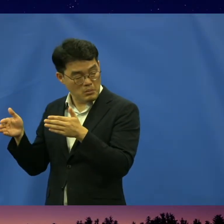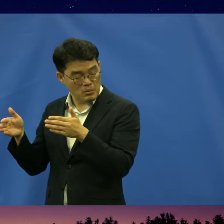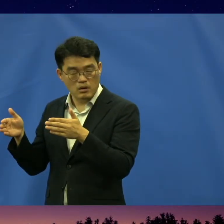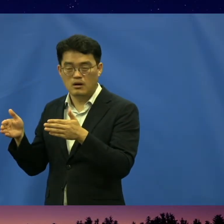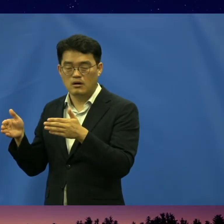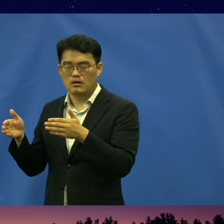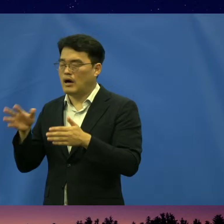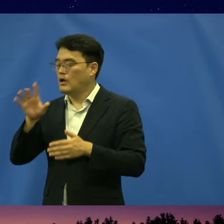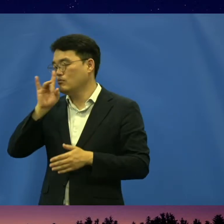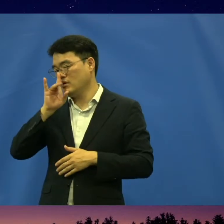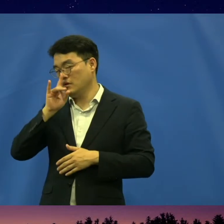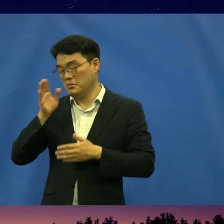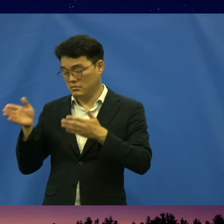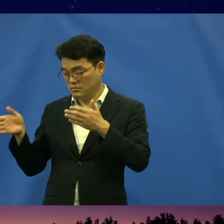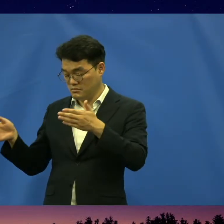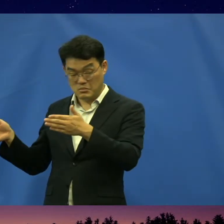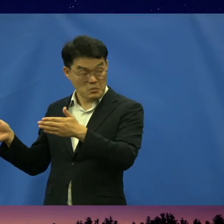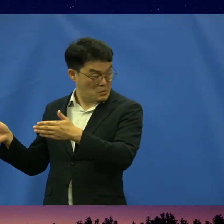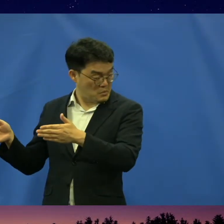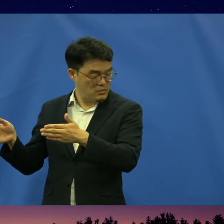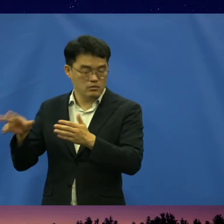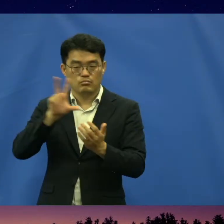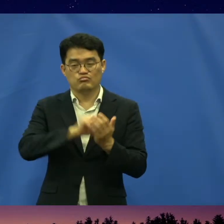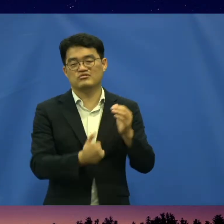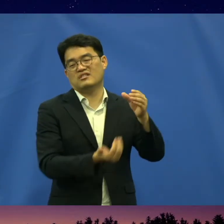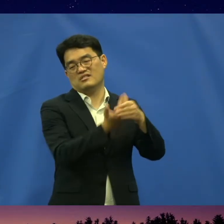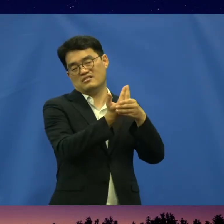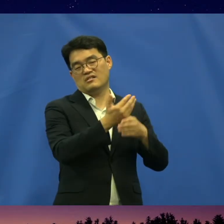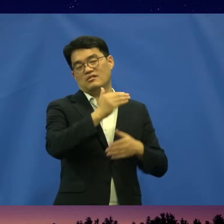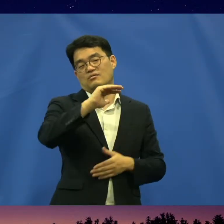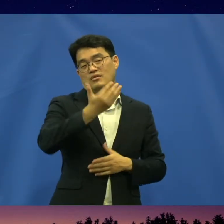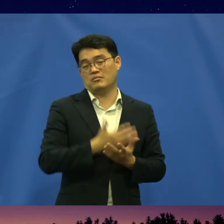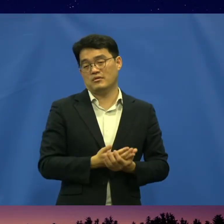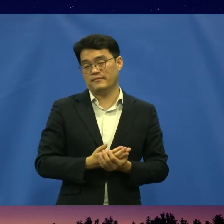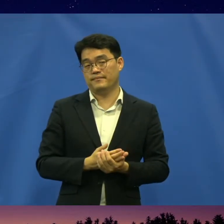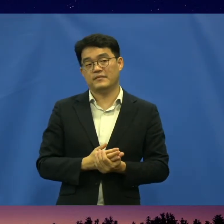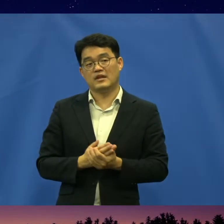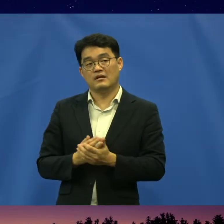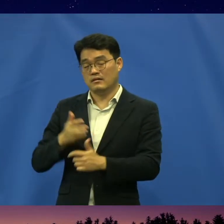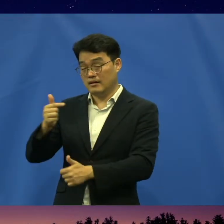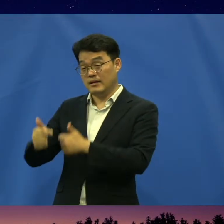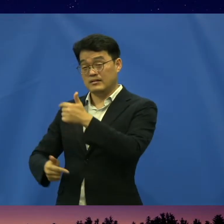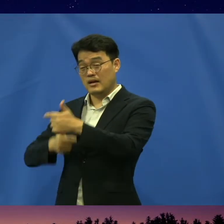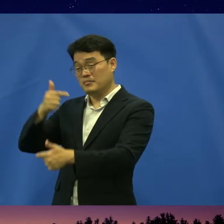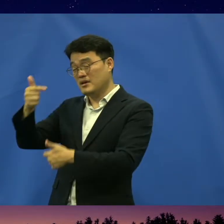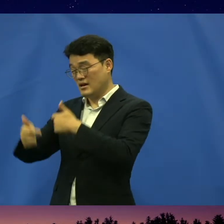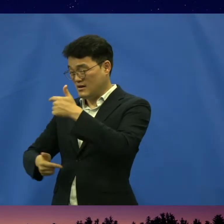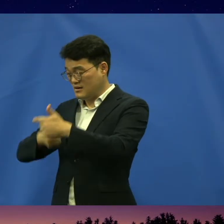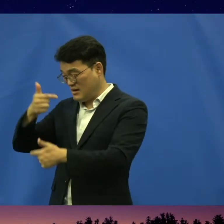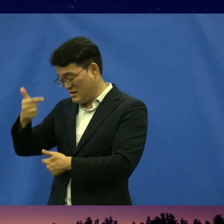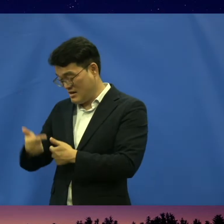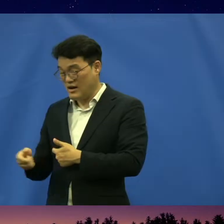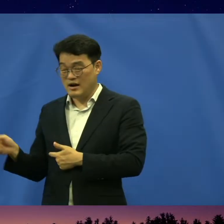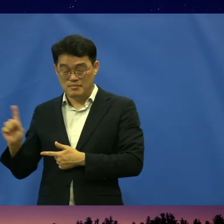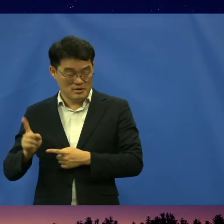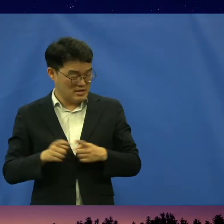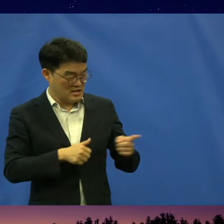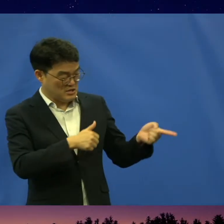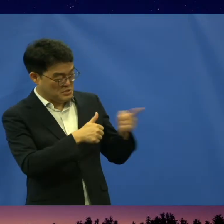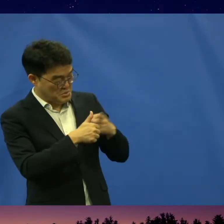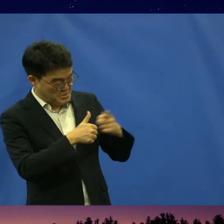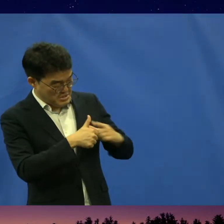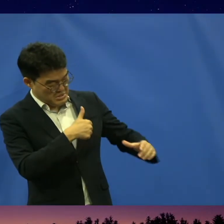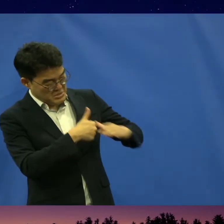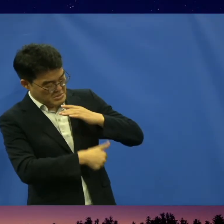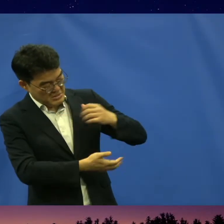방심하게 돼요. 그러면 사고가 일어나요. 근데 느헤미야가 집중력을 잃어버리지 않고 그렇게 농담을 하고 자기를 죽이려 하고